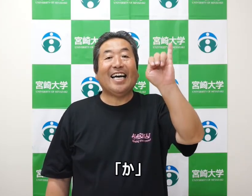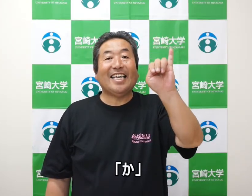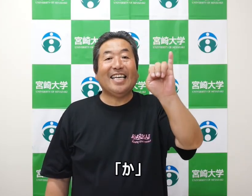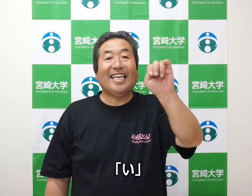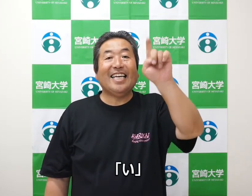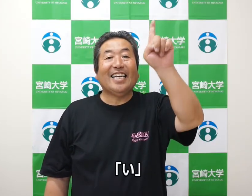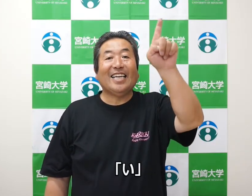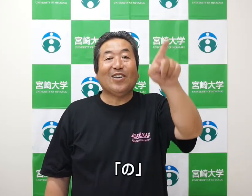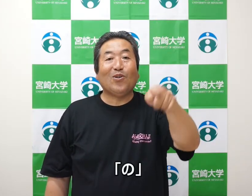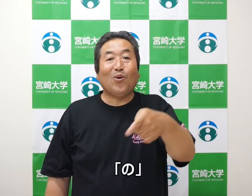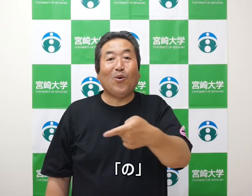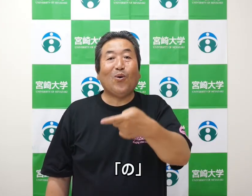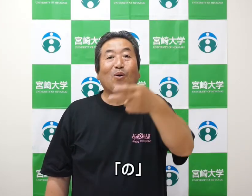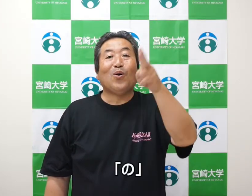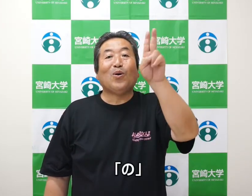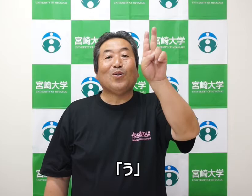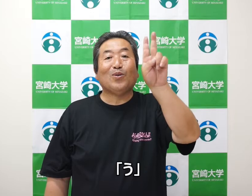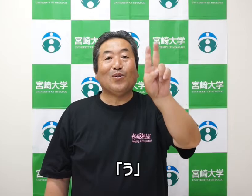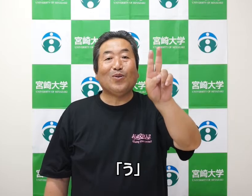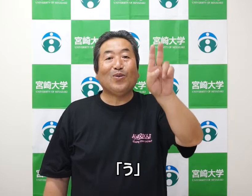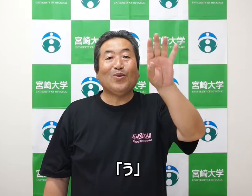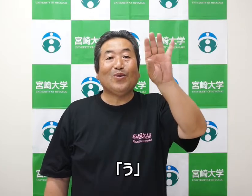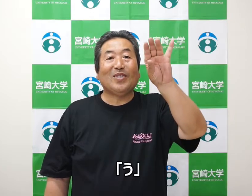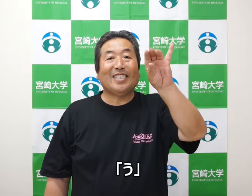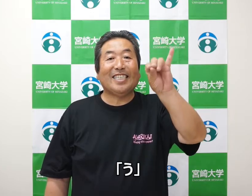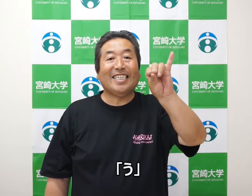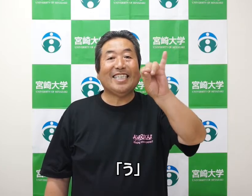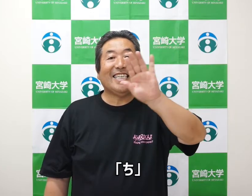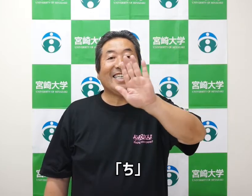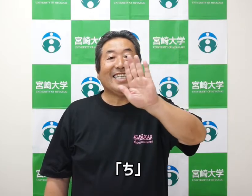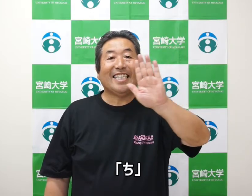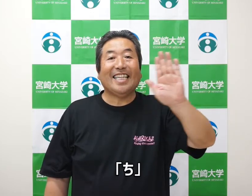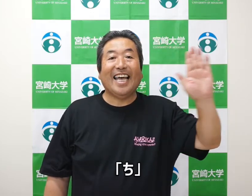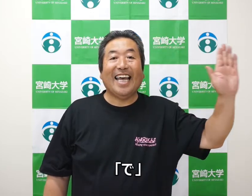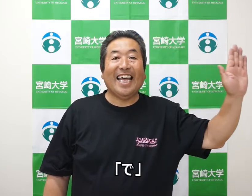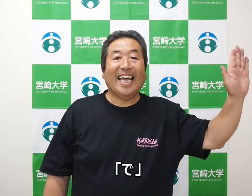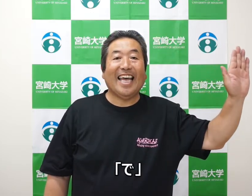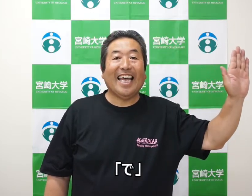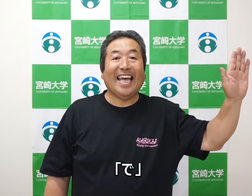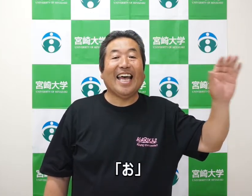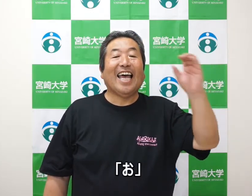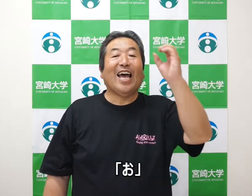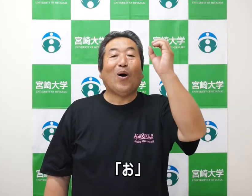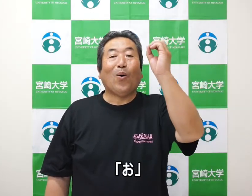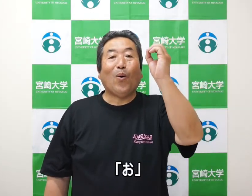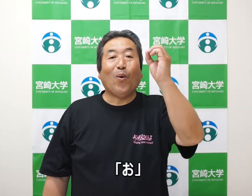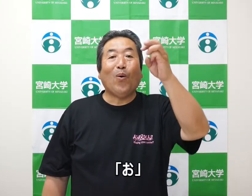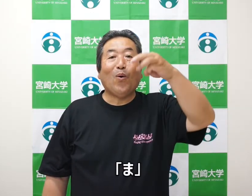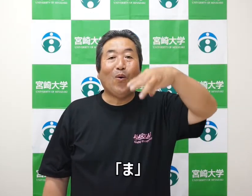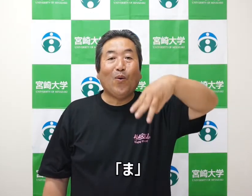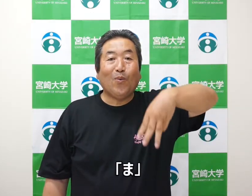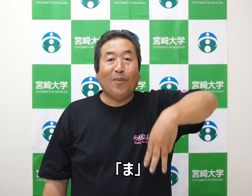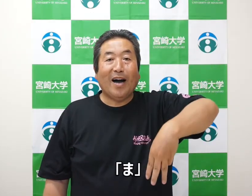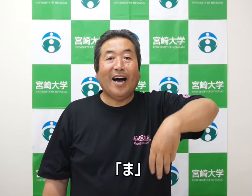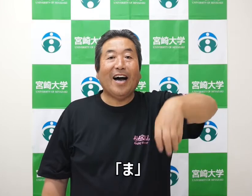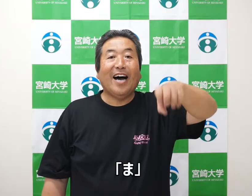界のうちでお